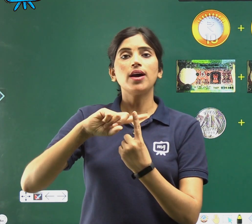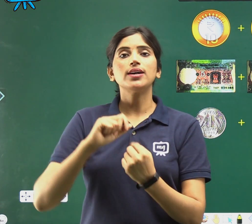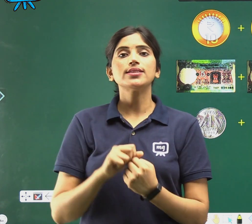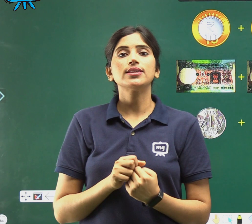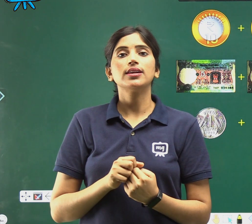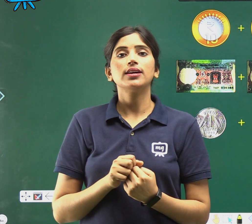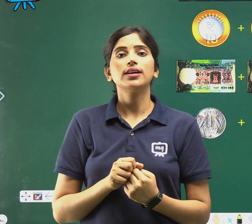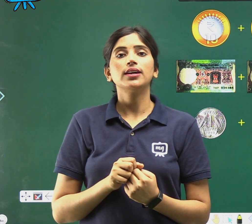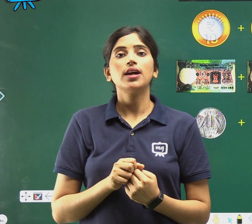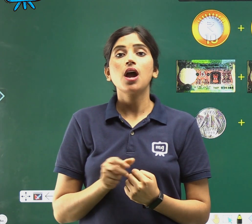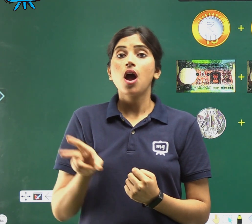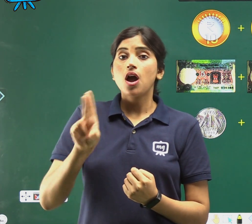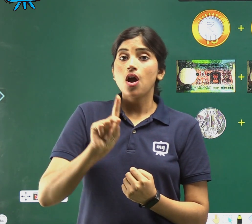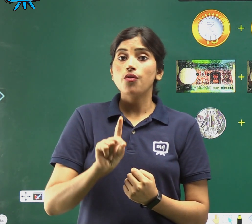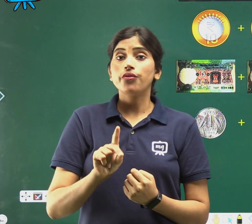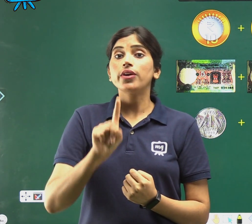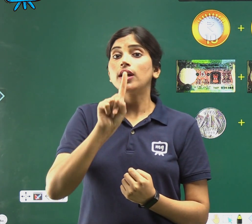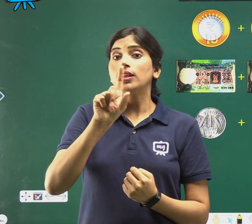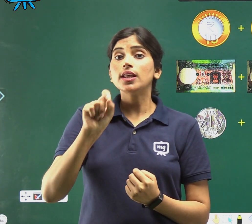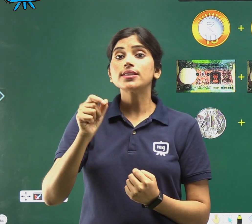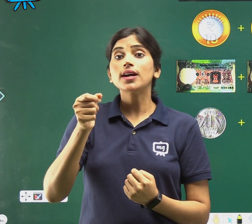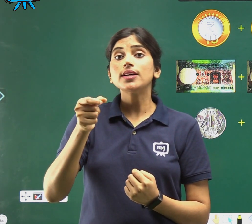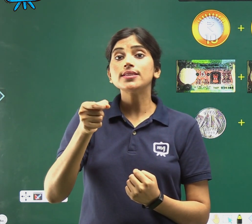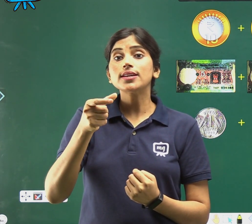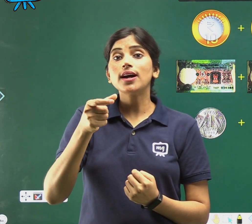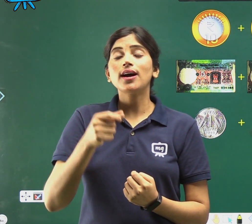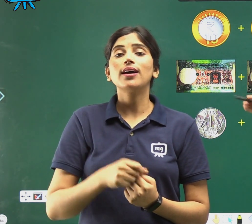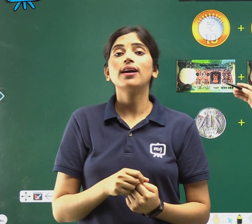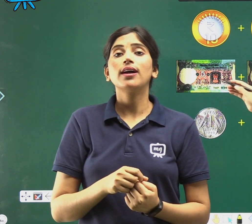प्लस फिर 10 का सिक्का,